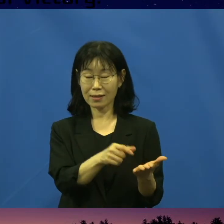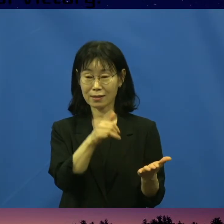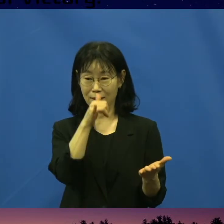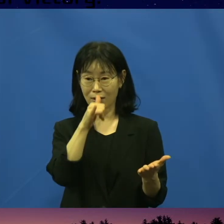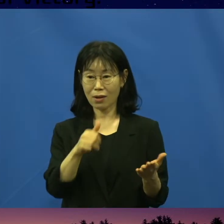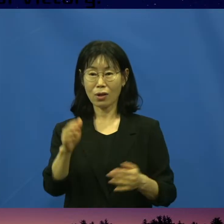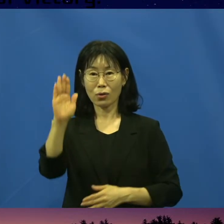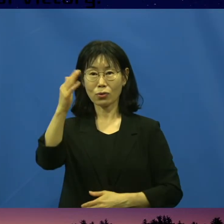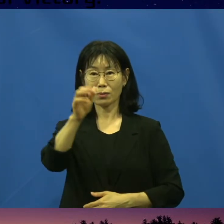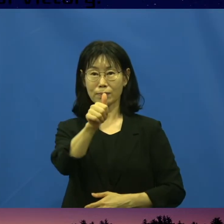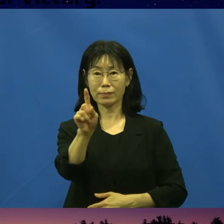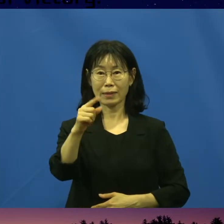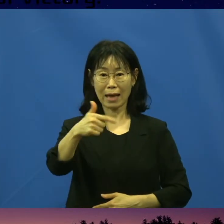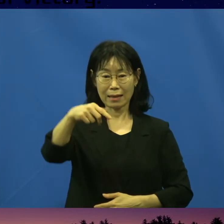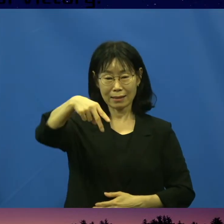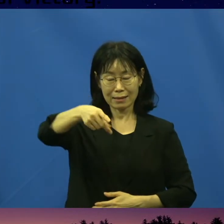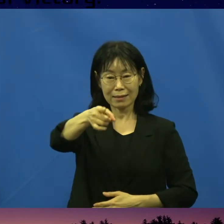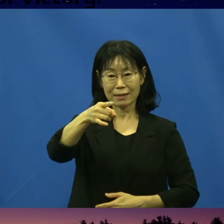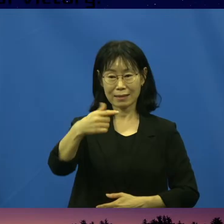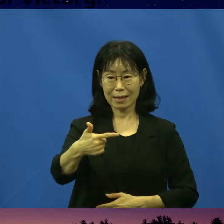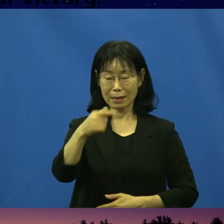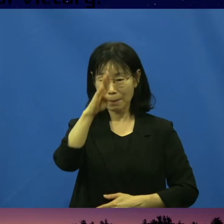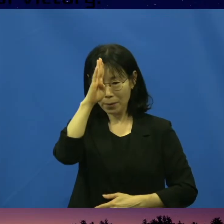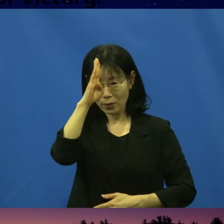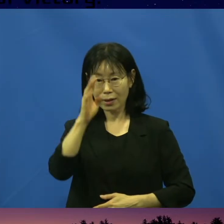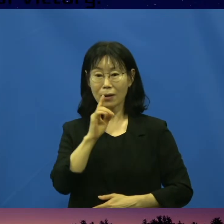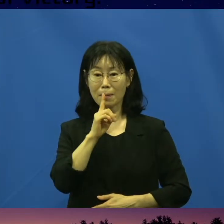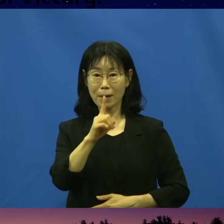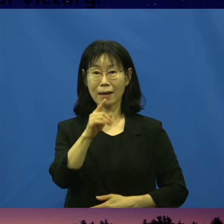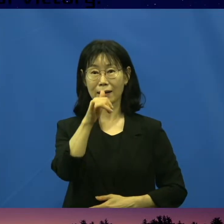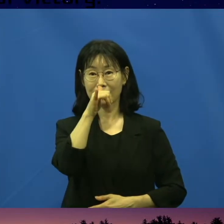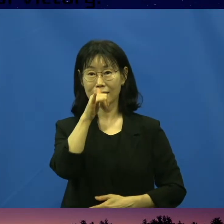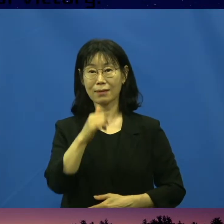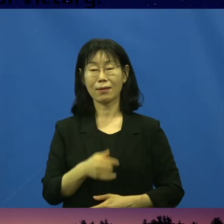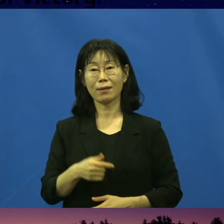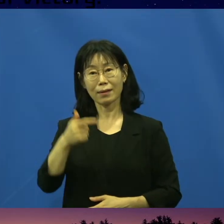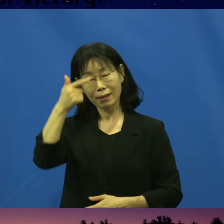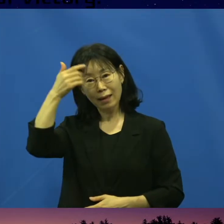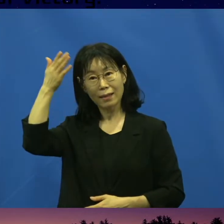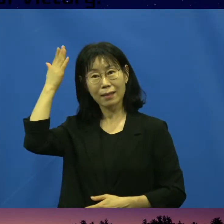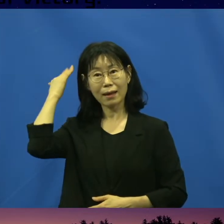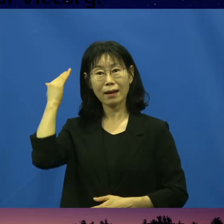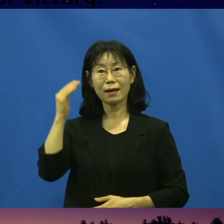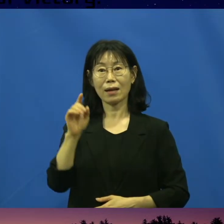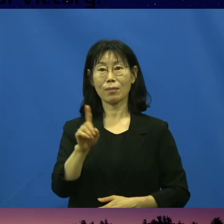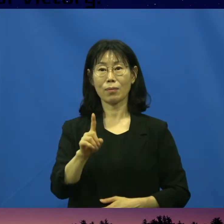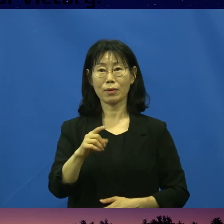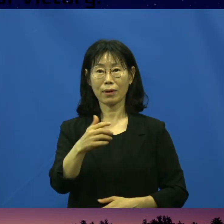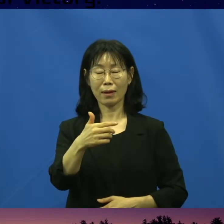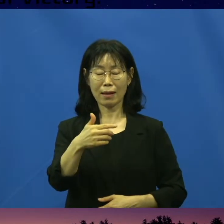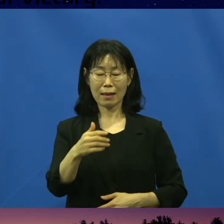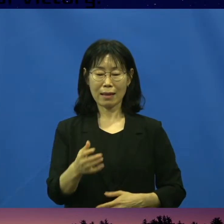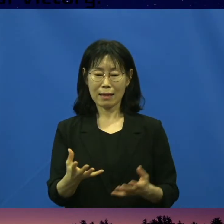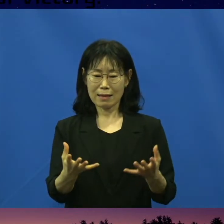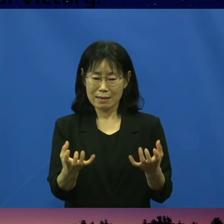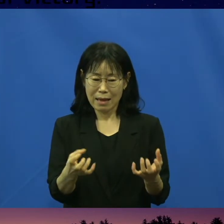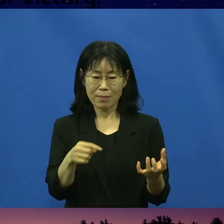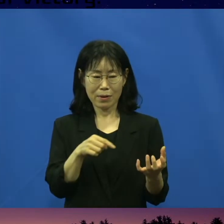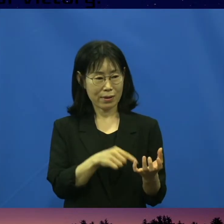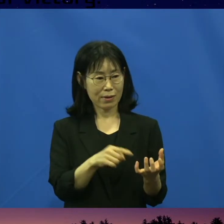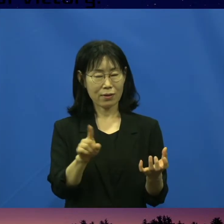옛날에는 뭐 이렇게 했잖아요. 그죠? 그좀 비하하는 것이고 나병이라고 하는데 실제로